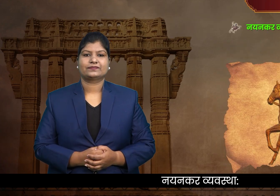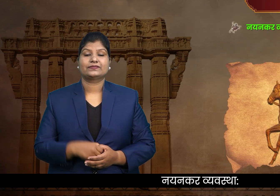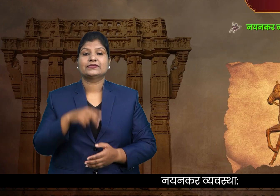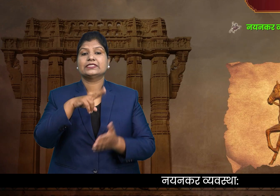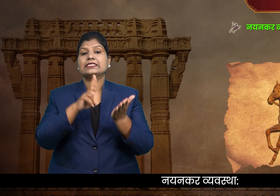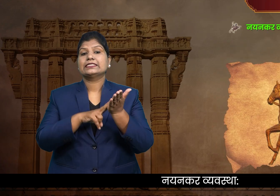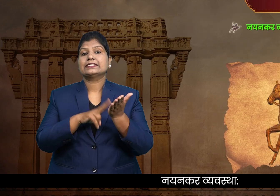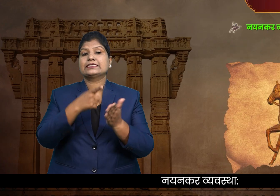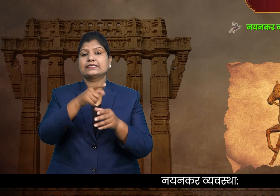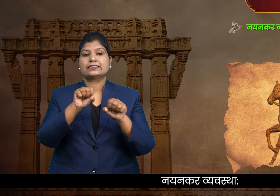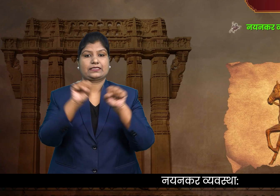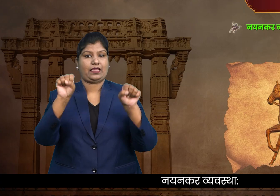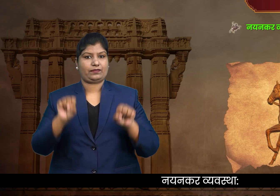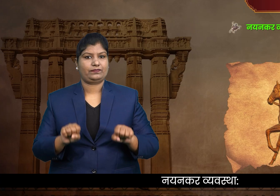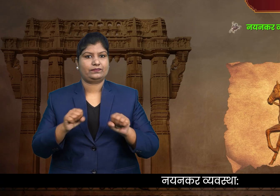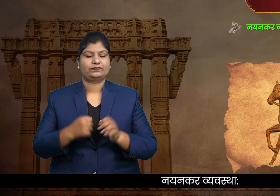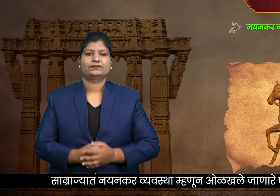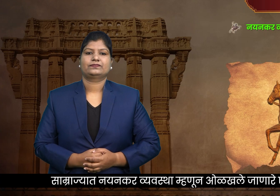नयनकर व्यवस्था.